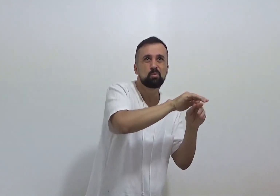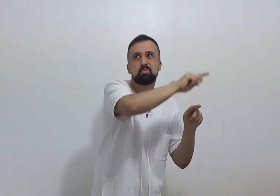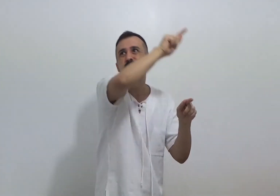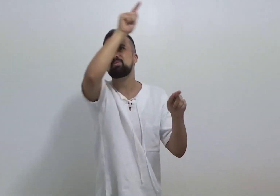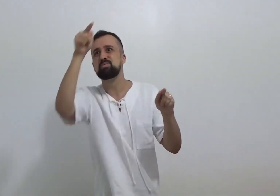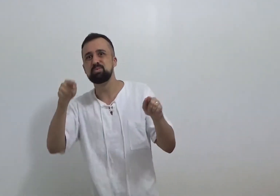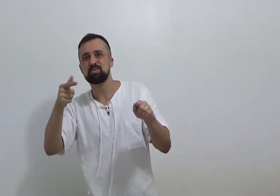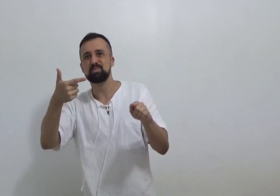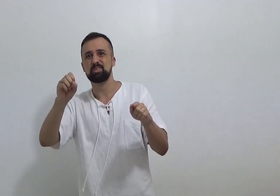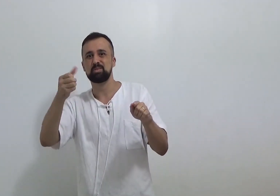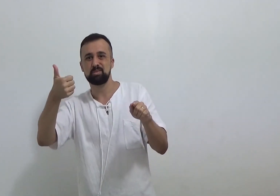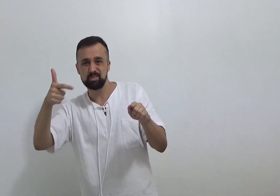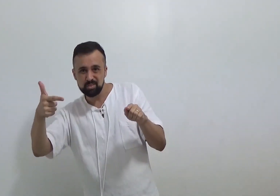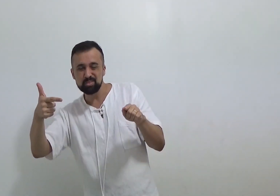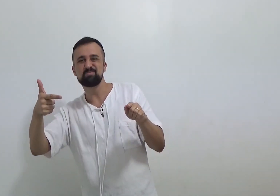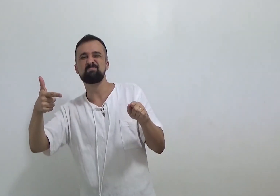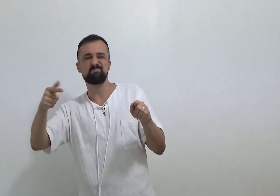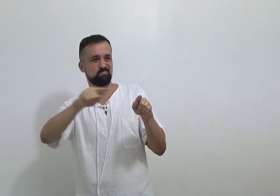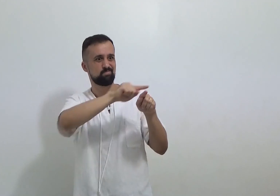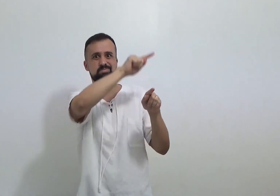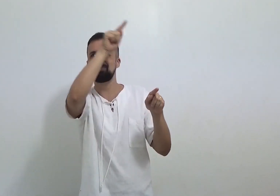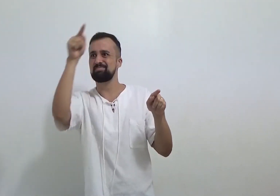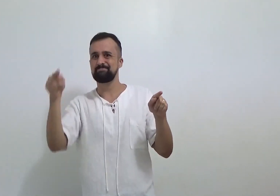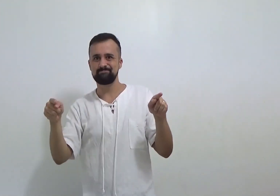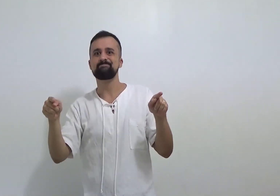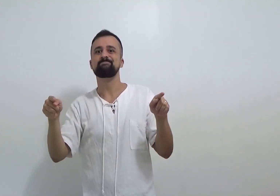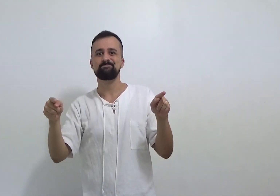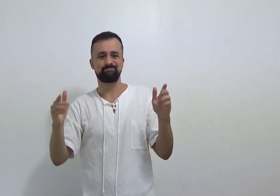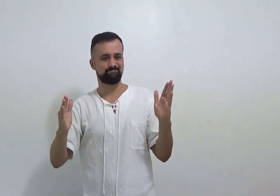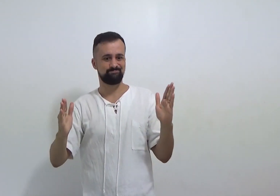E mais uma vez, 2008, 2012 é um salto aí.